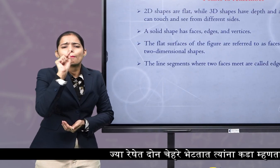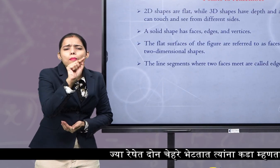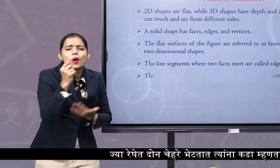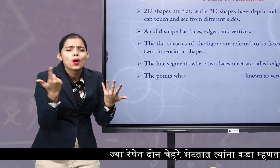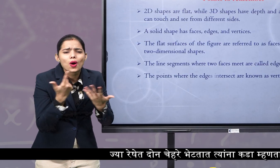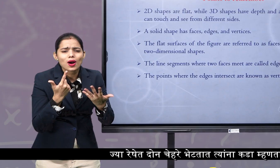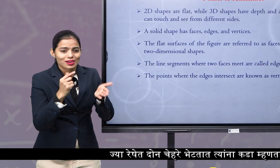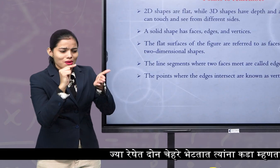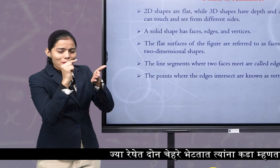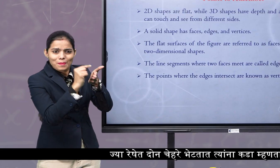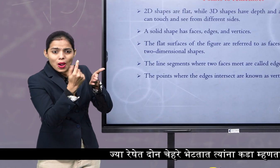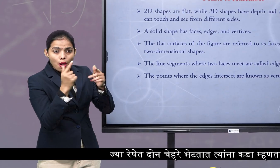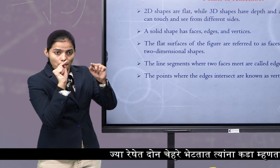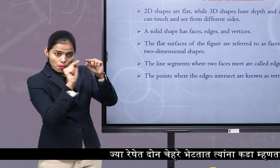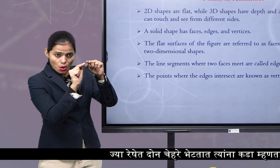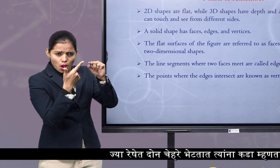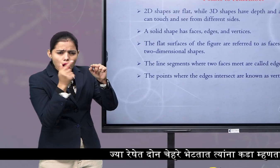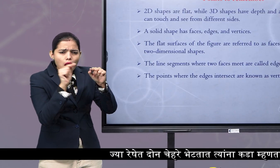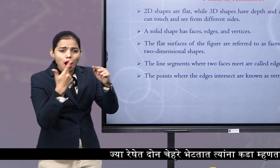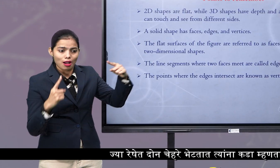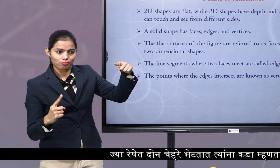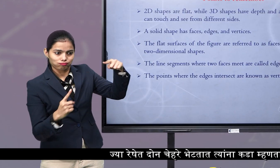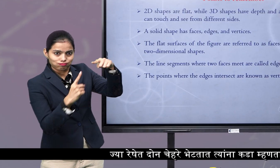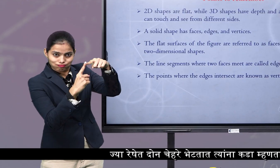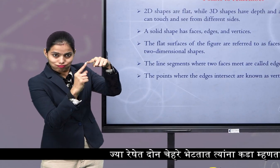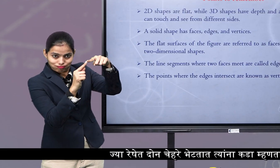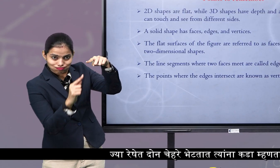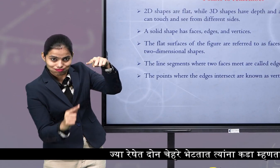ज्या बिंदूंना कडा छेदतात त्या बिंदूंना शिरोबिंदू म्हणतात.